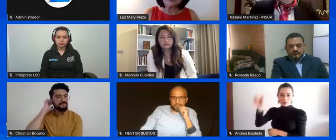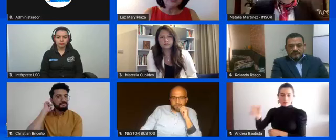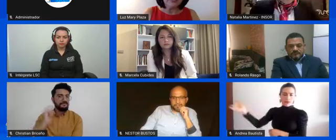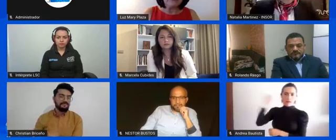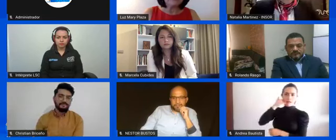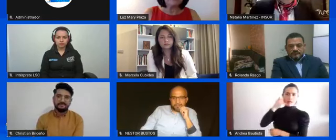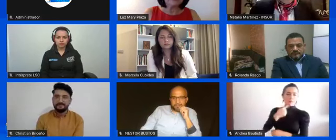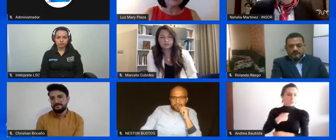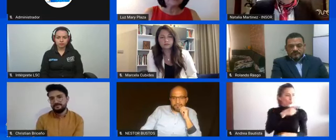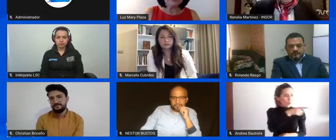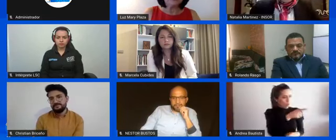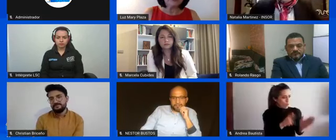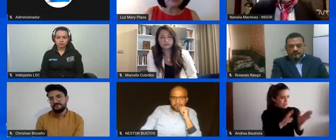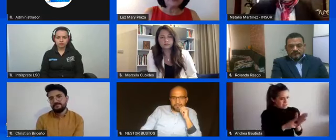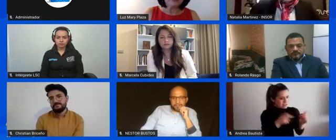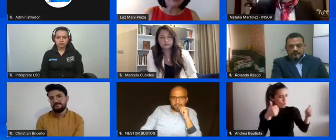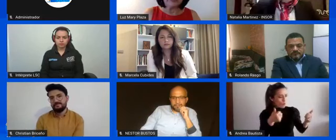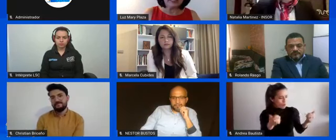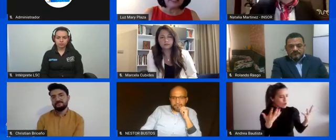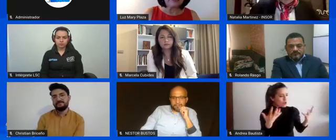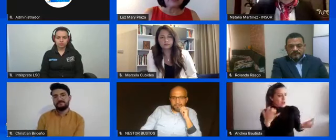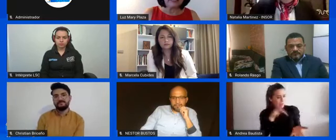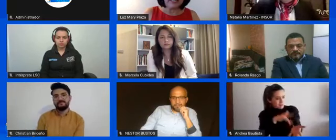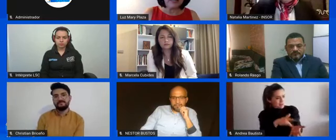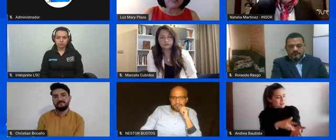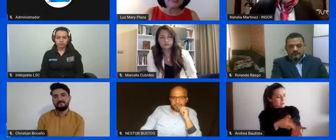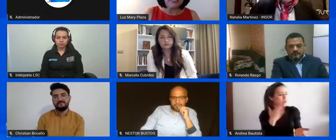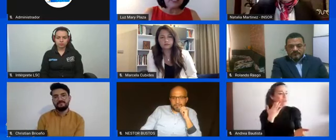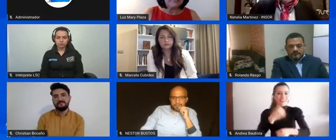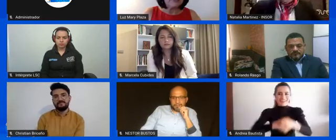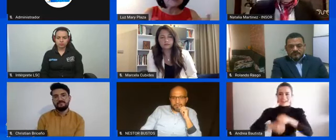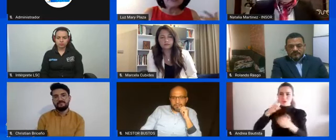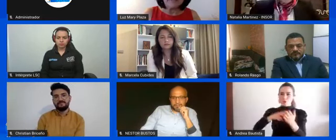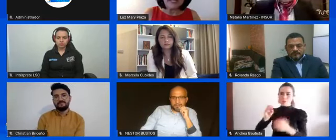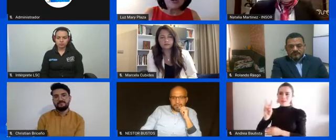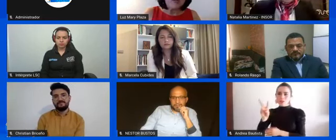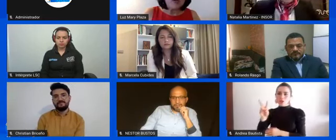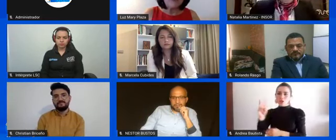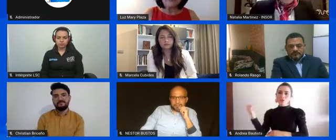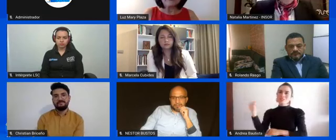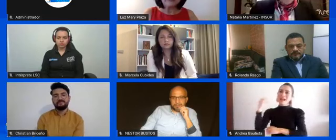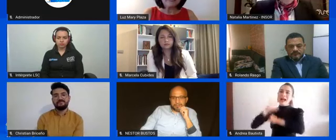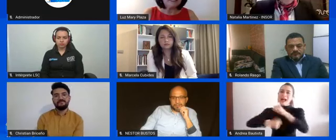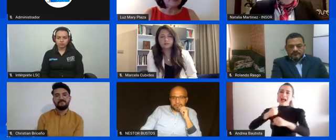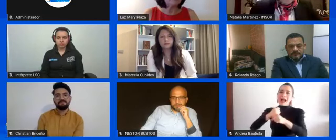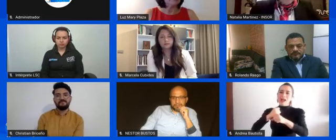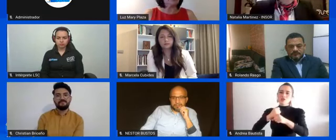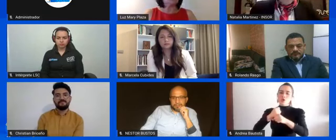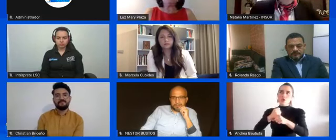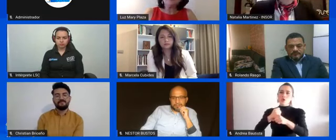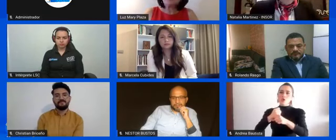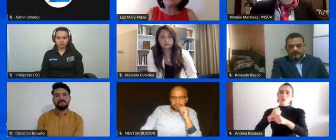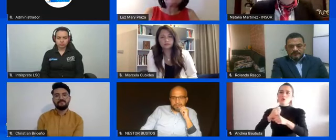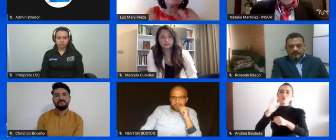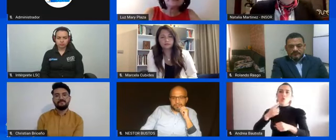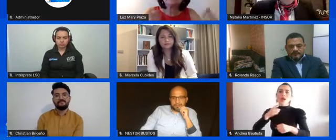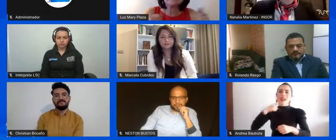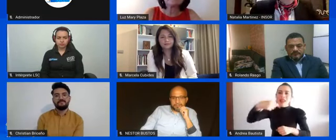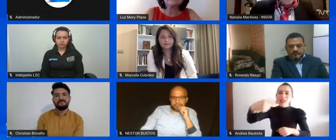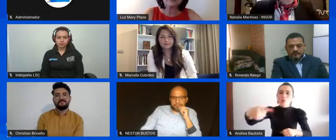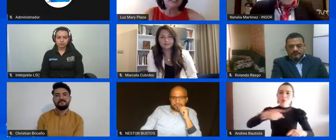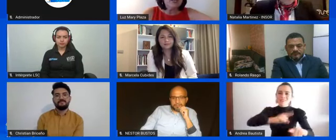congreso, el 2002 fue el año mundial de las lenguas, queremos que usted como conferencista, y ¿cómo me dio cuenta? Es que